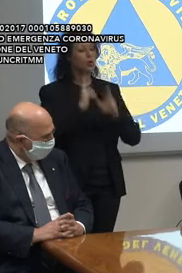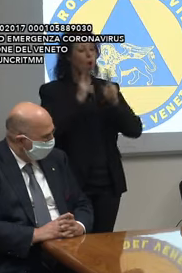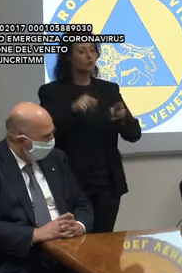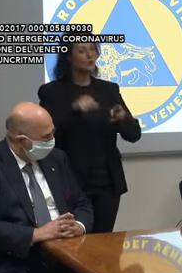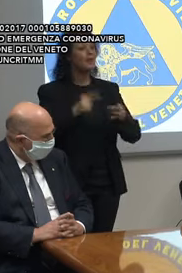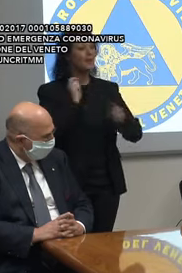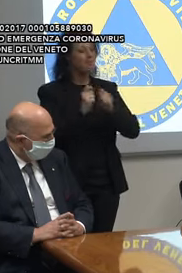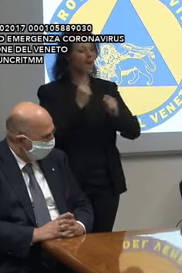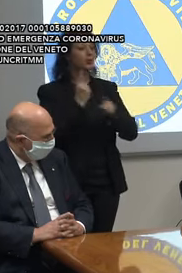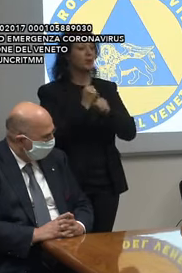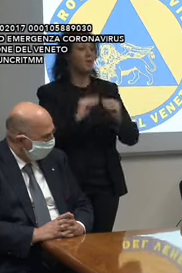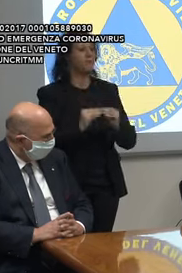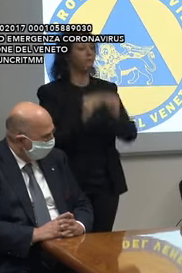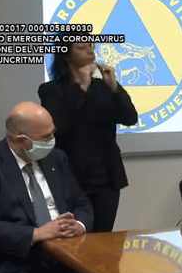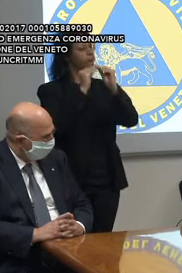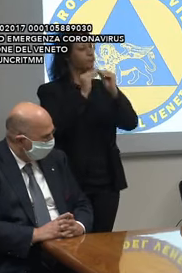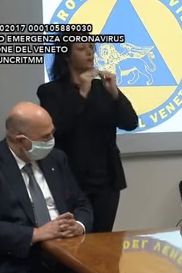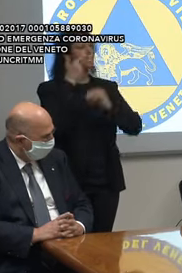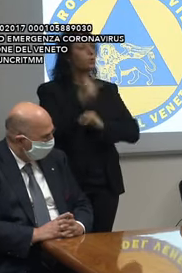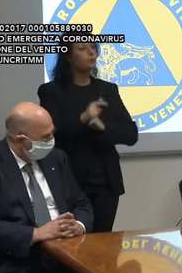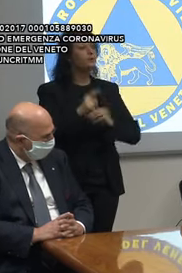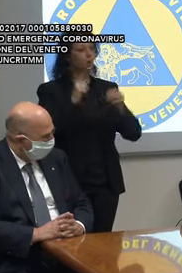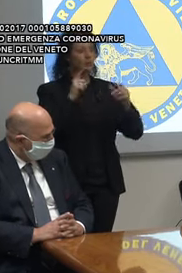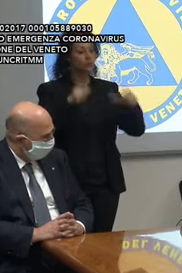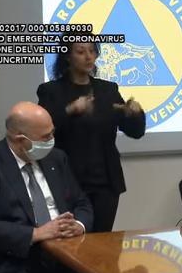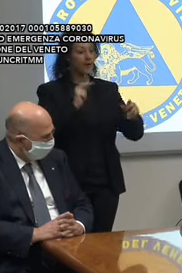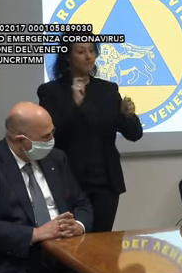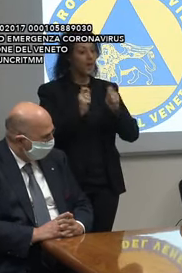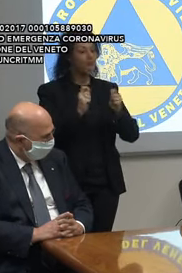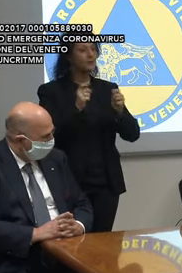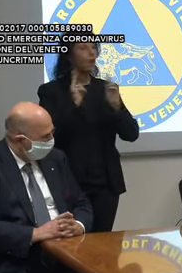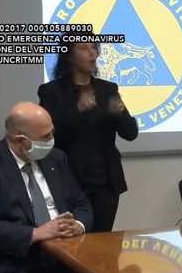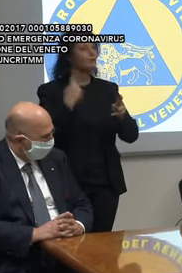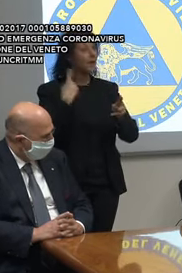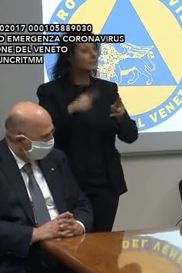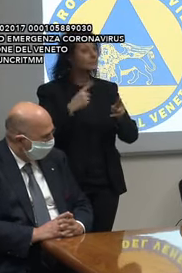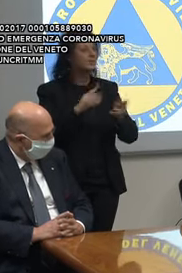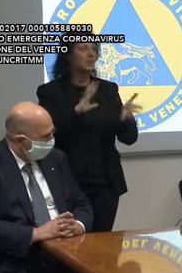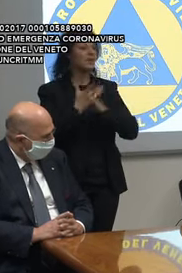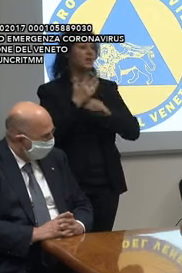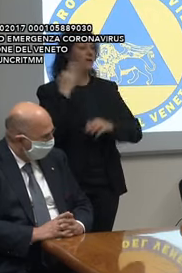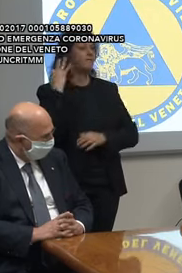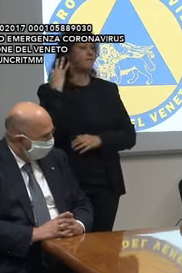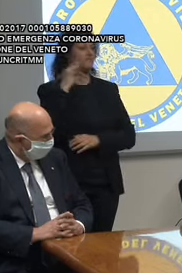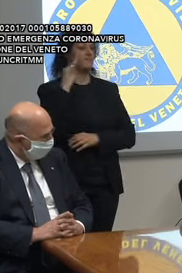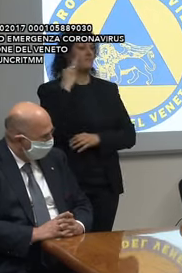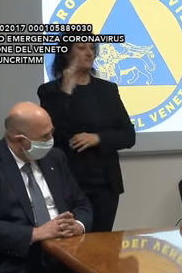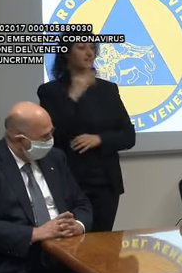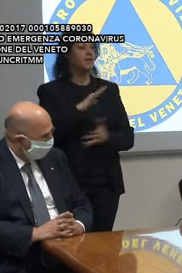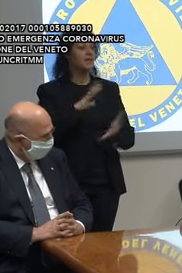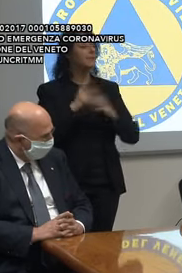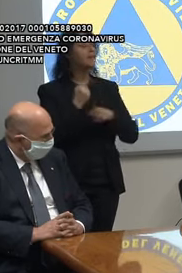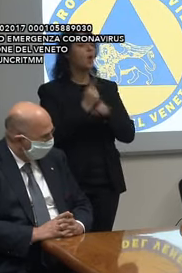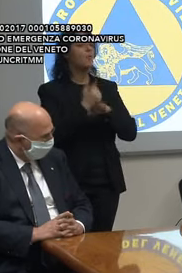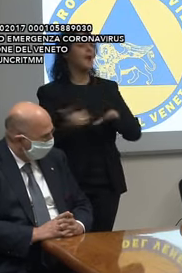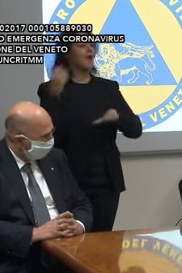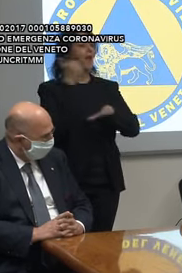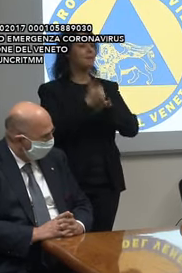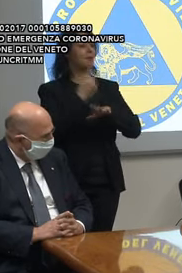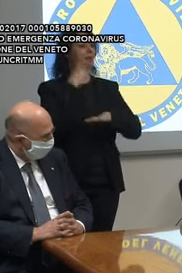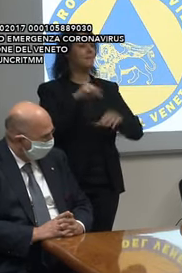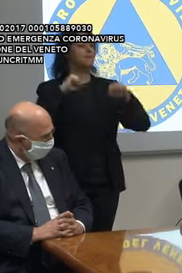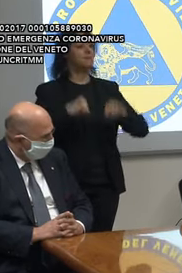perché Padova veramente è l'eccellenza. Padova sarà, oltre ad essere capitale del Montereo, sarà capitale della sanità. Perché